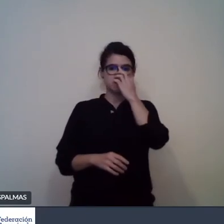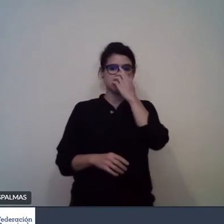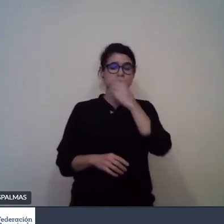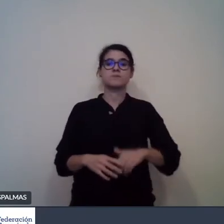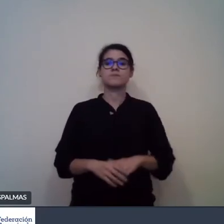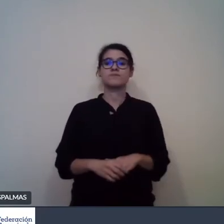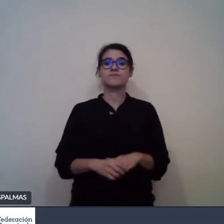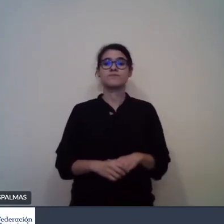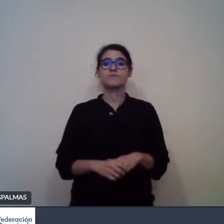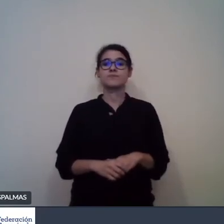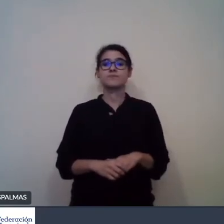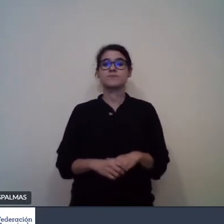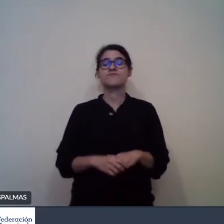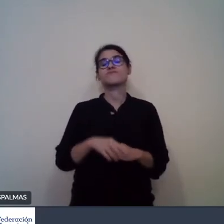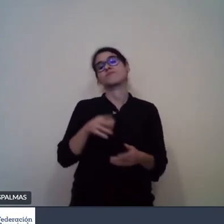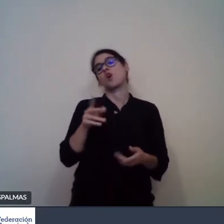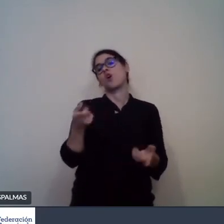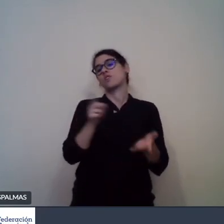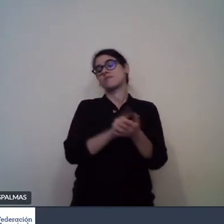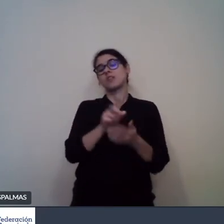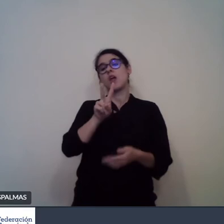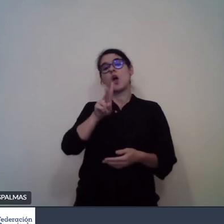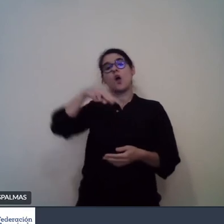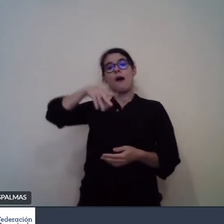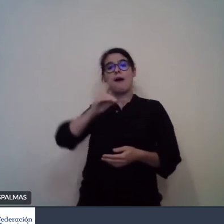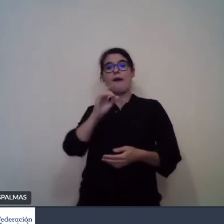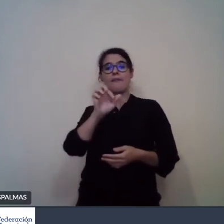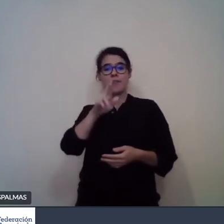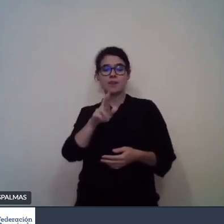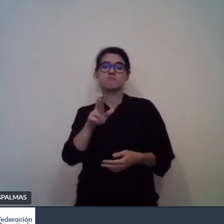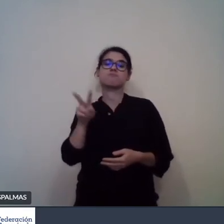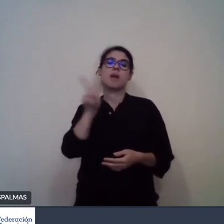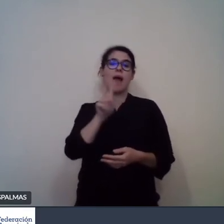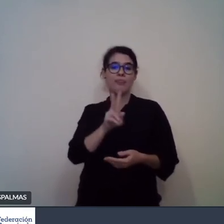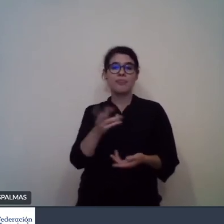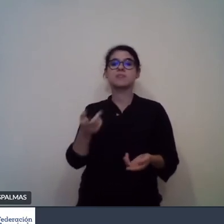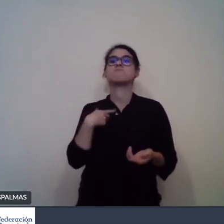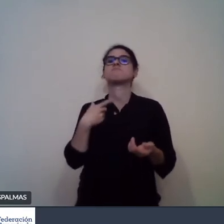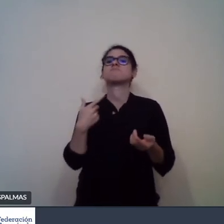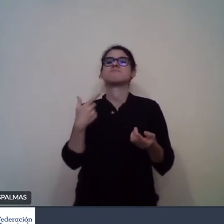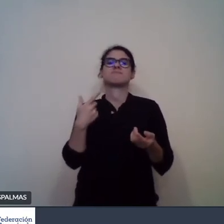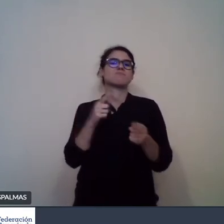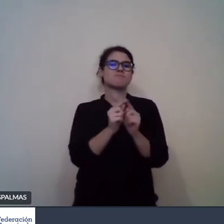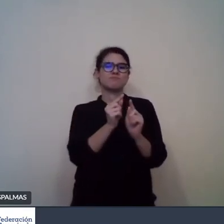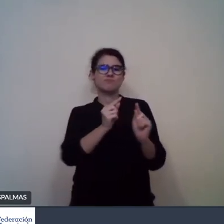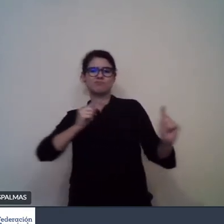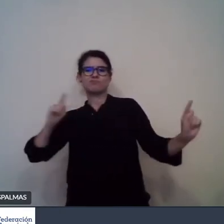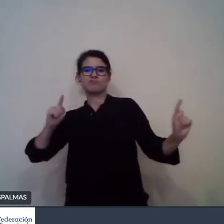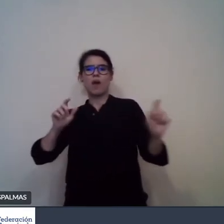De nuevo, under. Hay mucha distancia con el defensor.